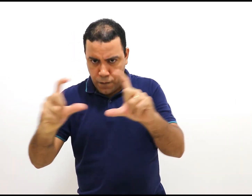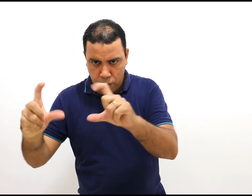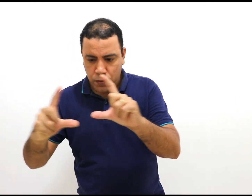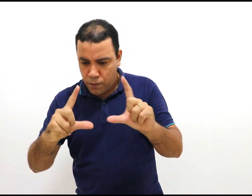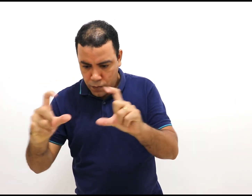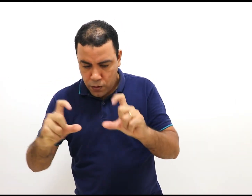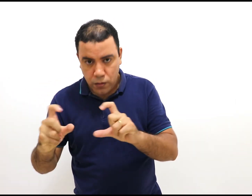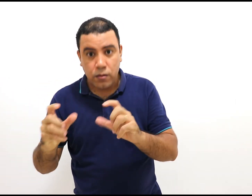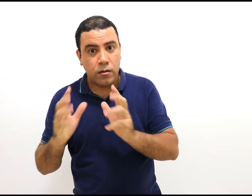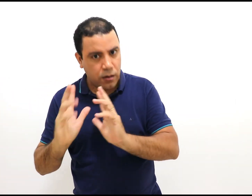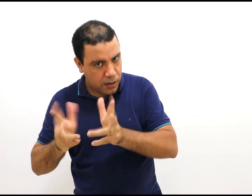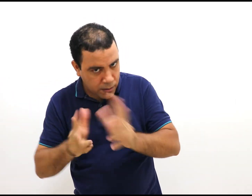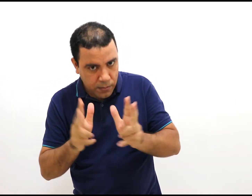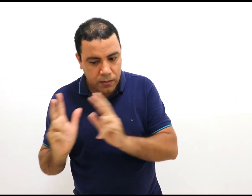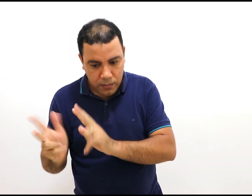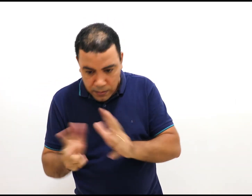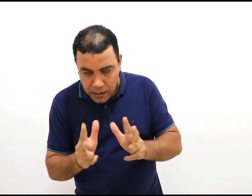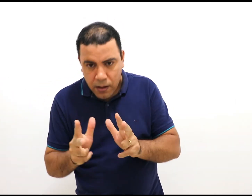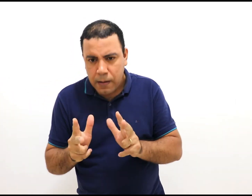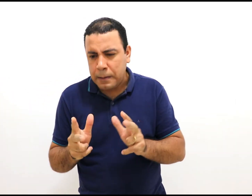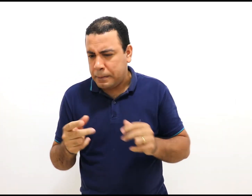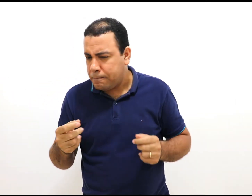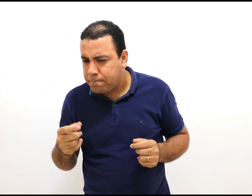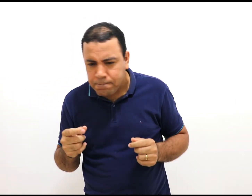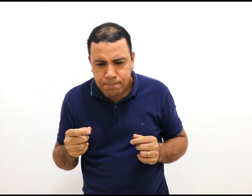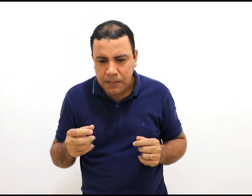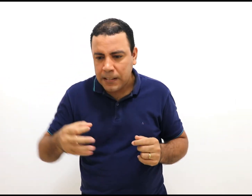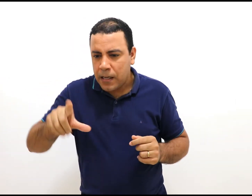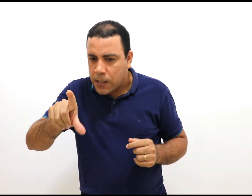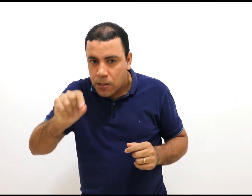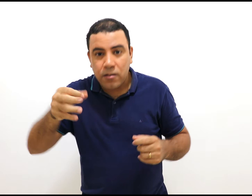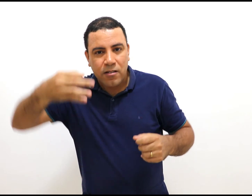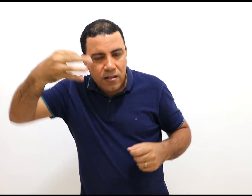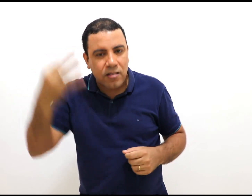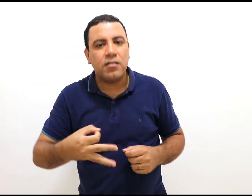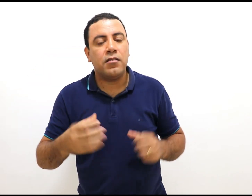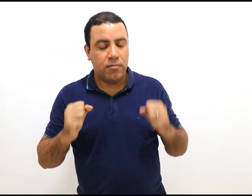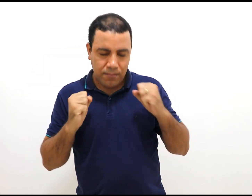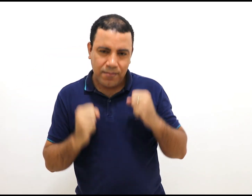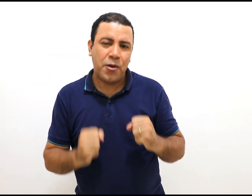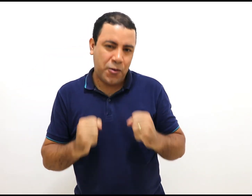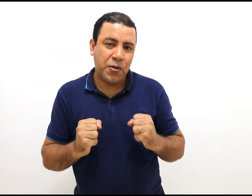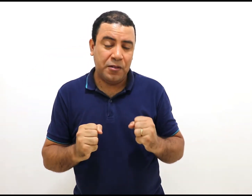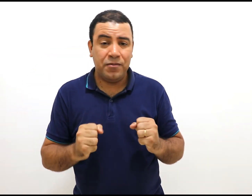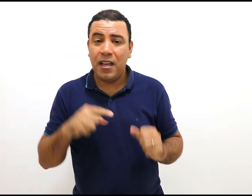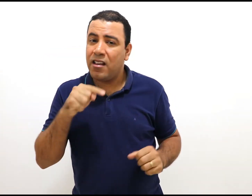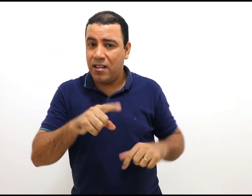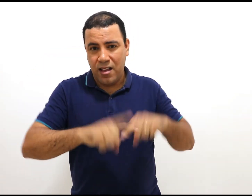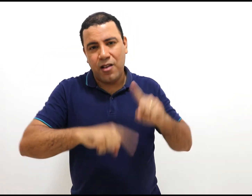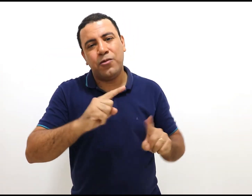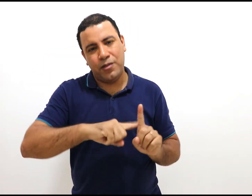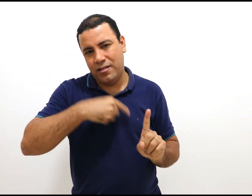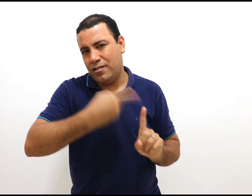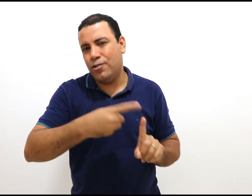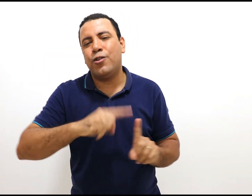e escolher a alternativa correta. Tendo em vista esses recursos adicionais, uma aluna de